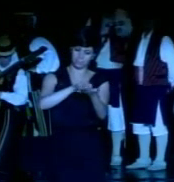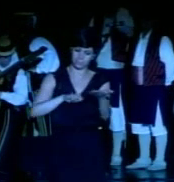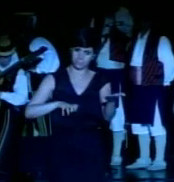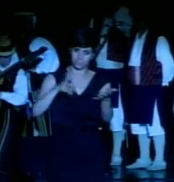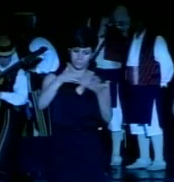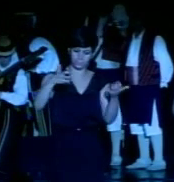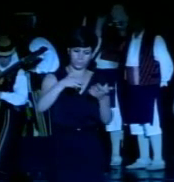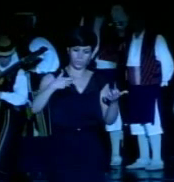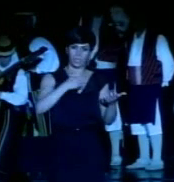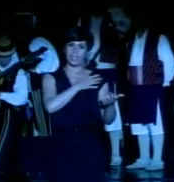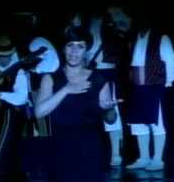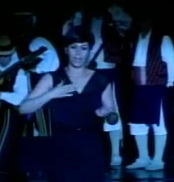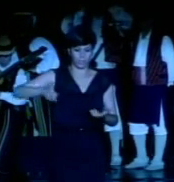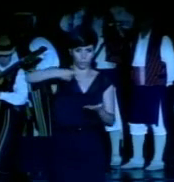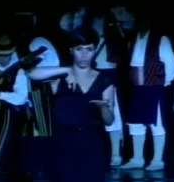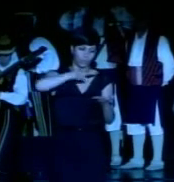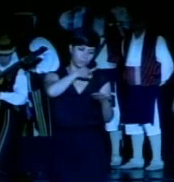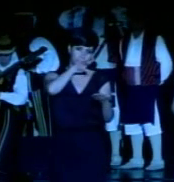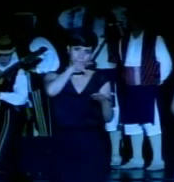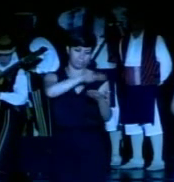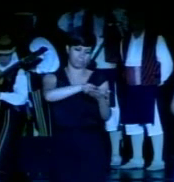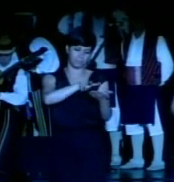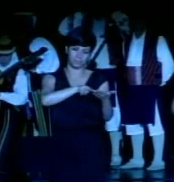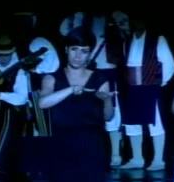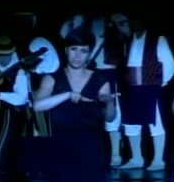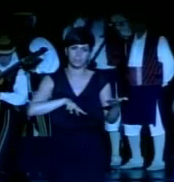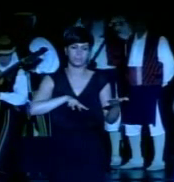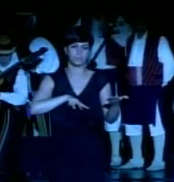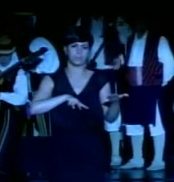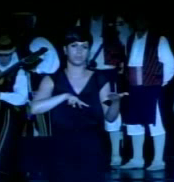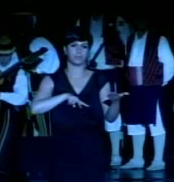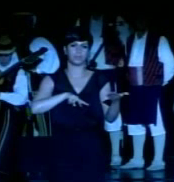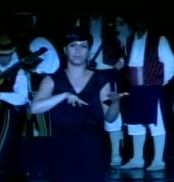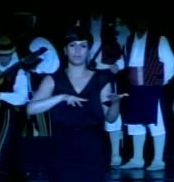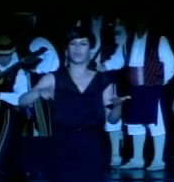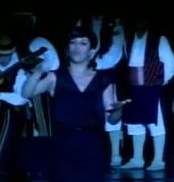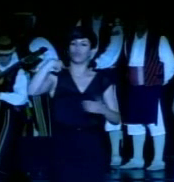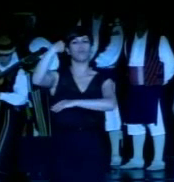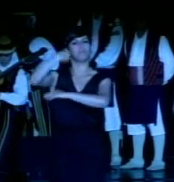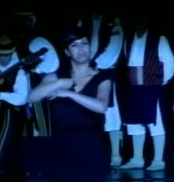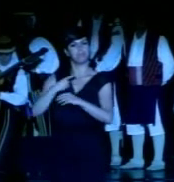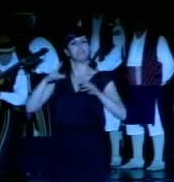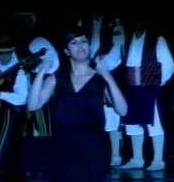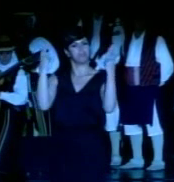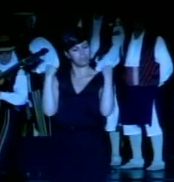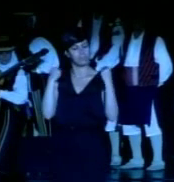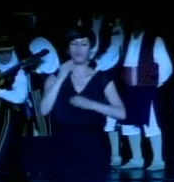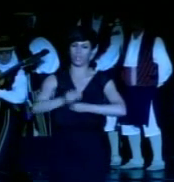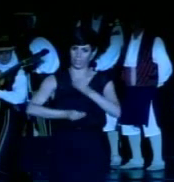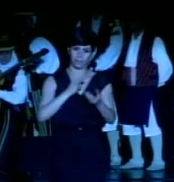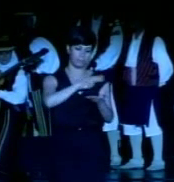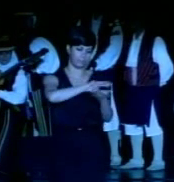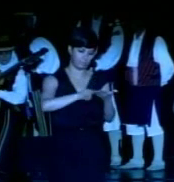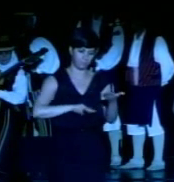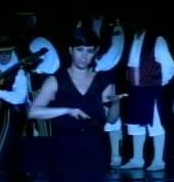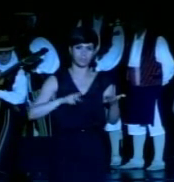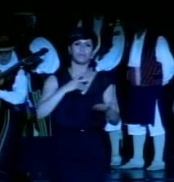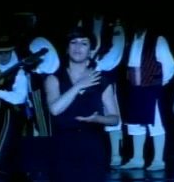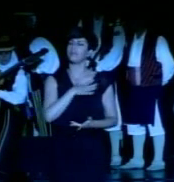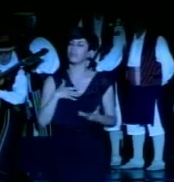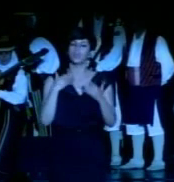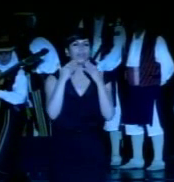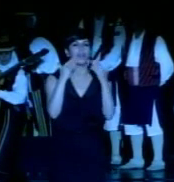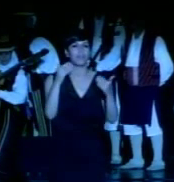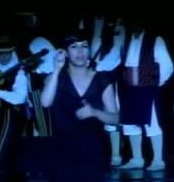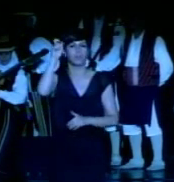que nosotros les retransmitamos, que les leamos. Y como somos muy bien mandados, pues así vamos a hacerlo. Queremos